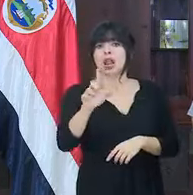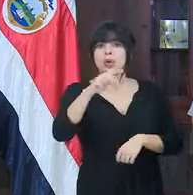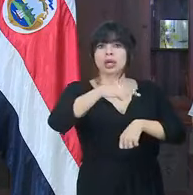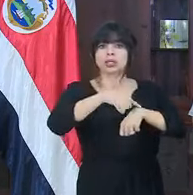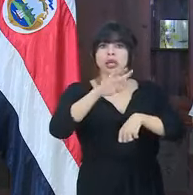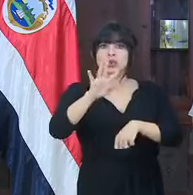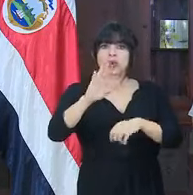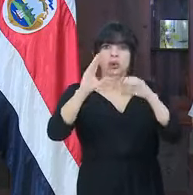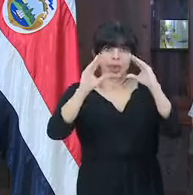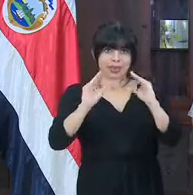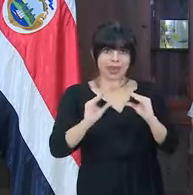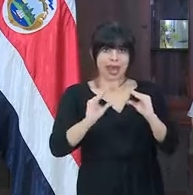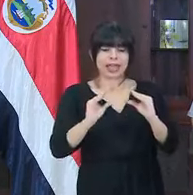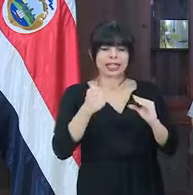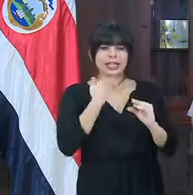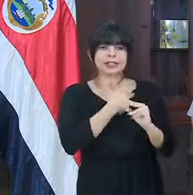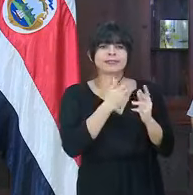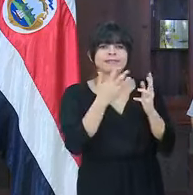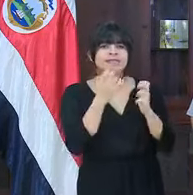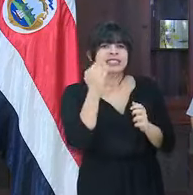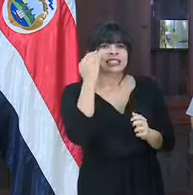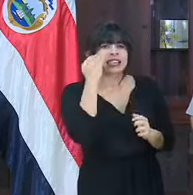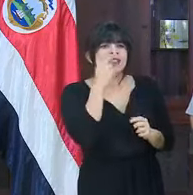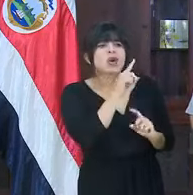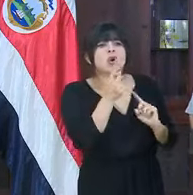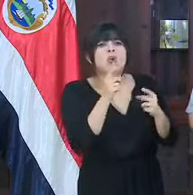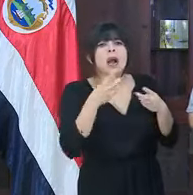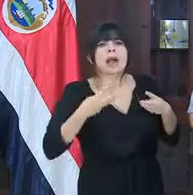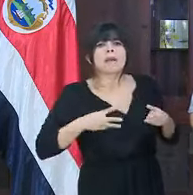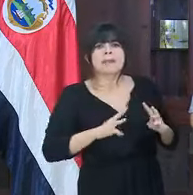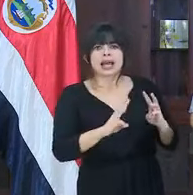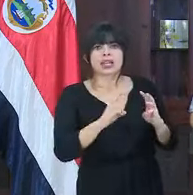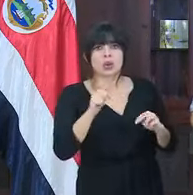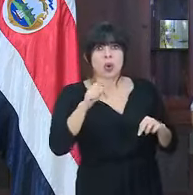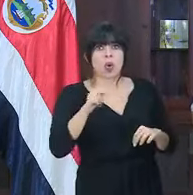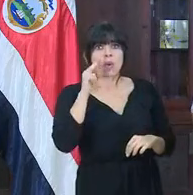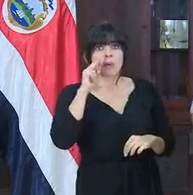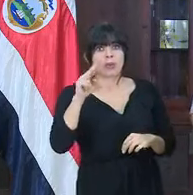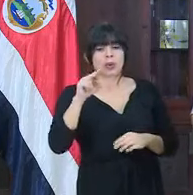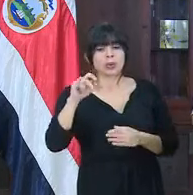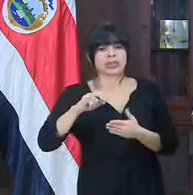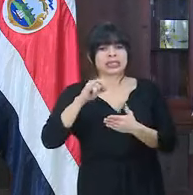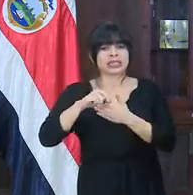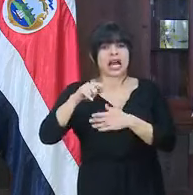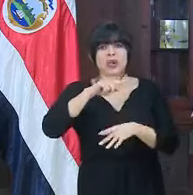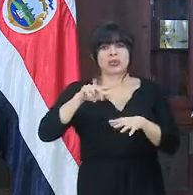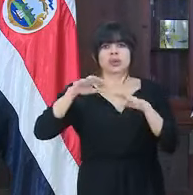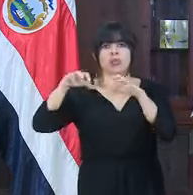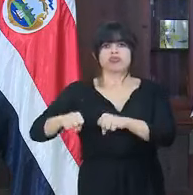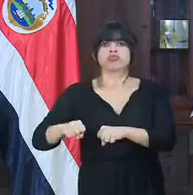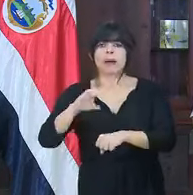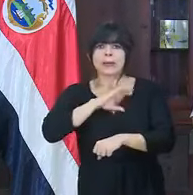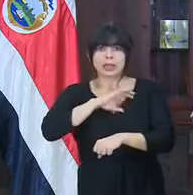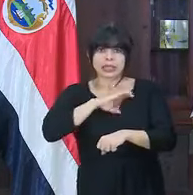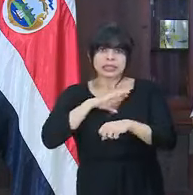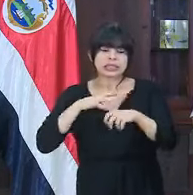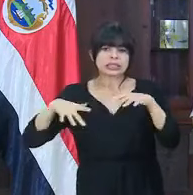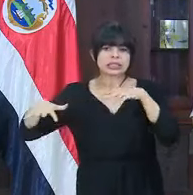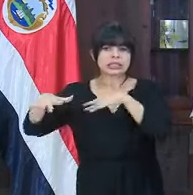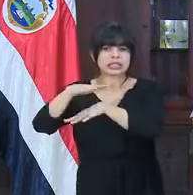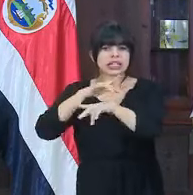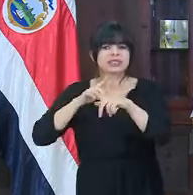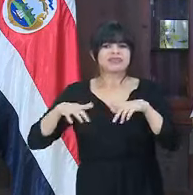4 de la tarde. Queríamos saber qué medidas, hoy vimos un San José bastante tomado por la fuerza pública y un